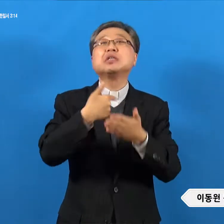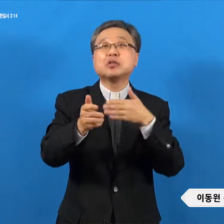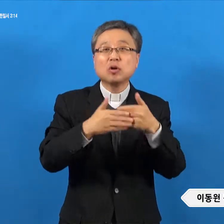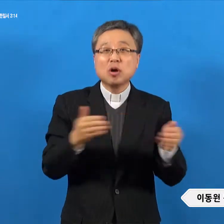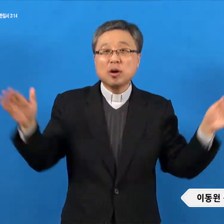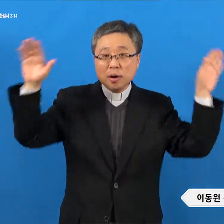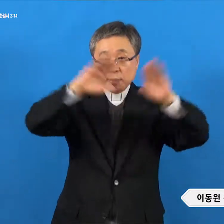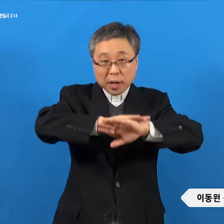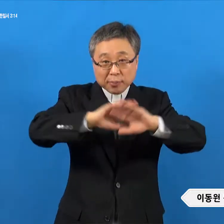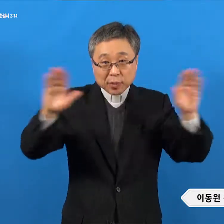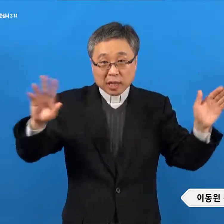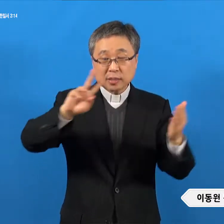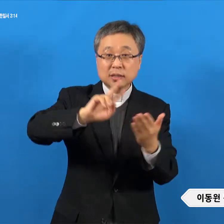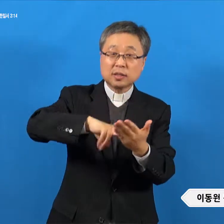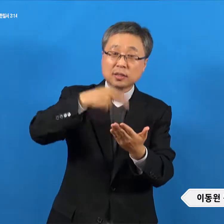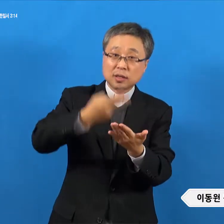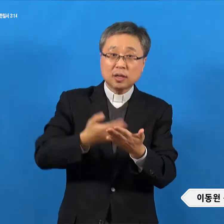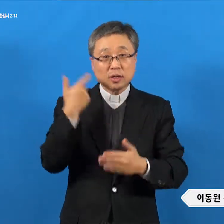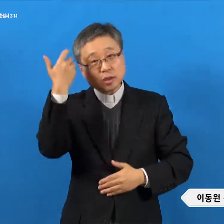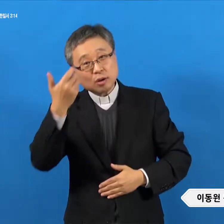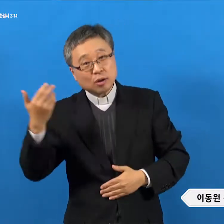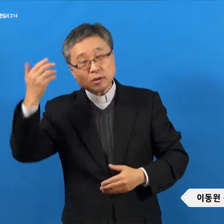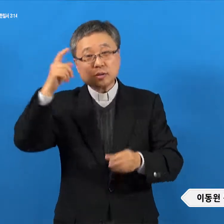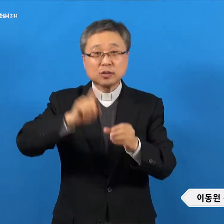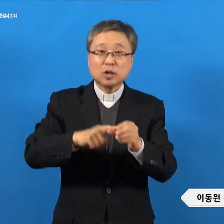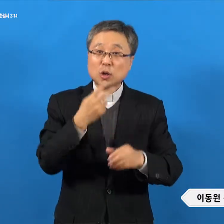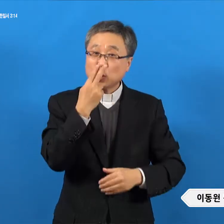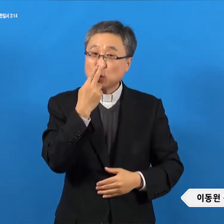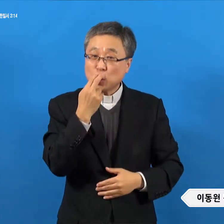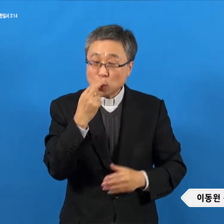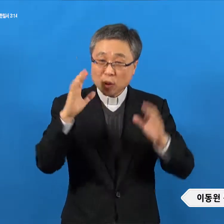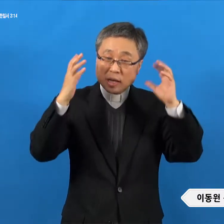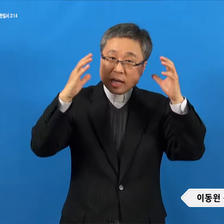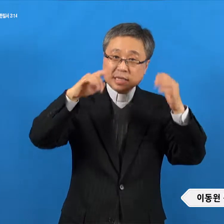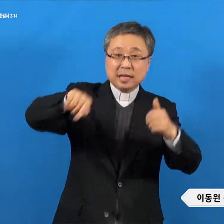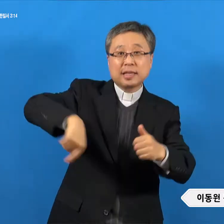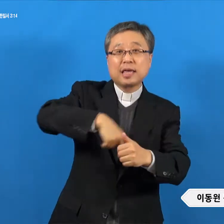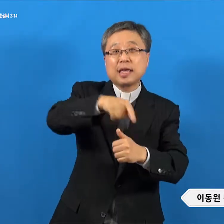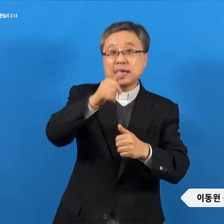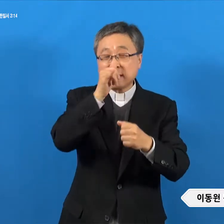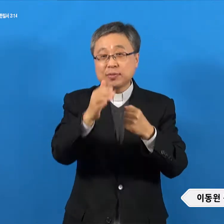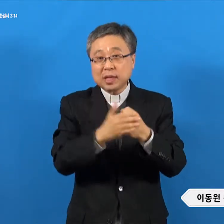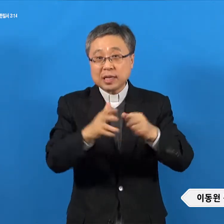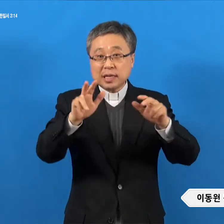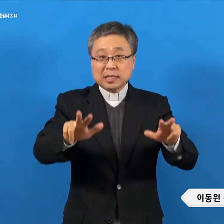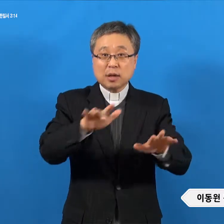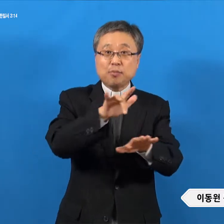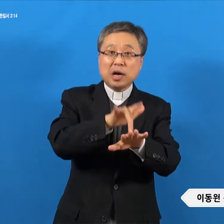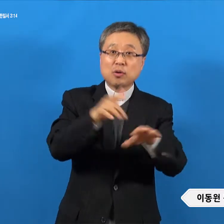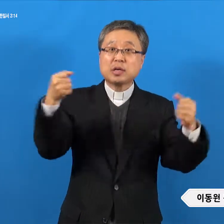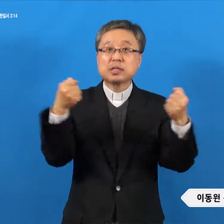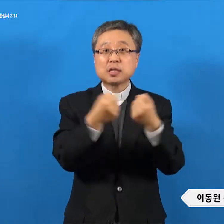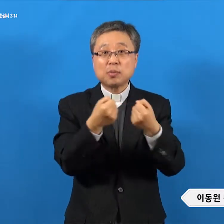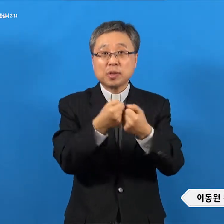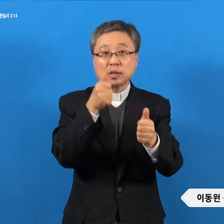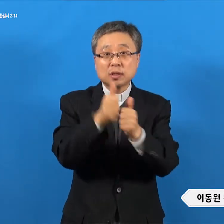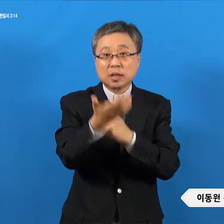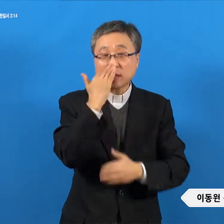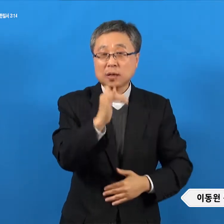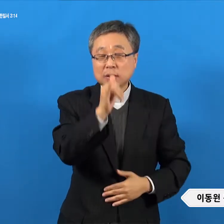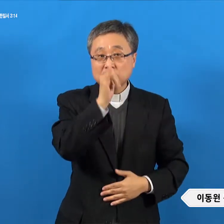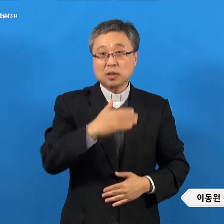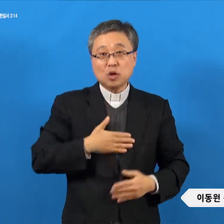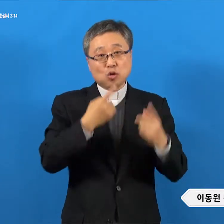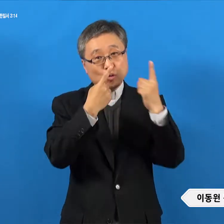이건 아직도 영적인 유아 상태에 있기 때문에 그러나 영적 청년이 되면 이제 사탄과의 싸움에서 승리할 수가 있습니다.